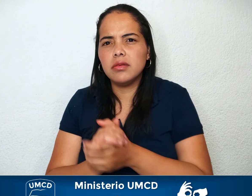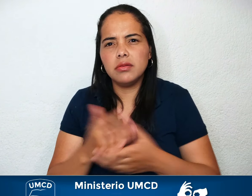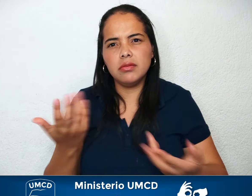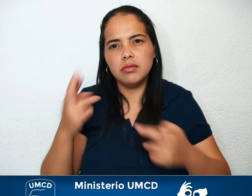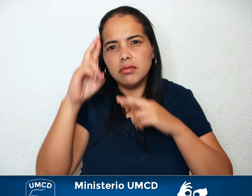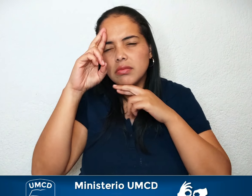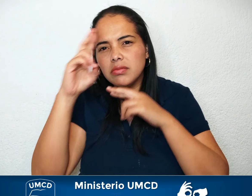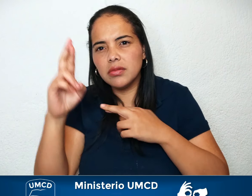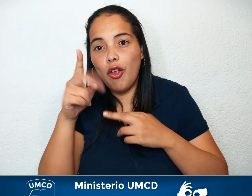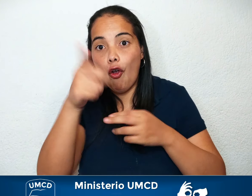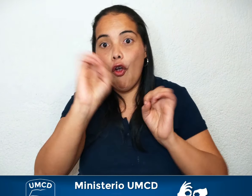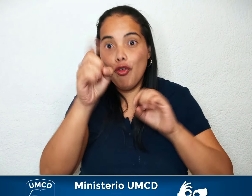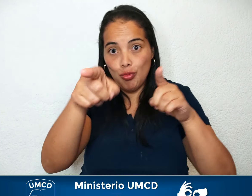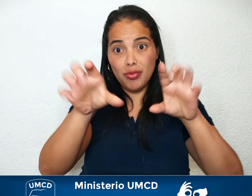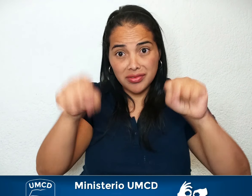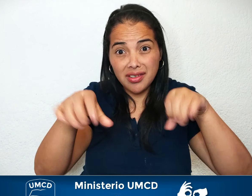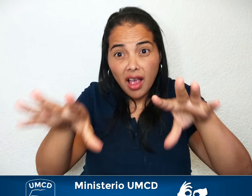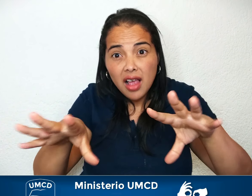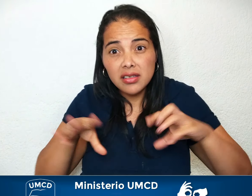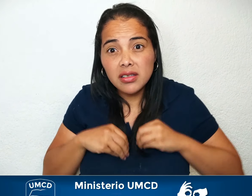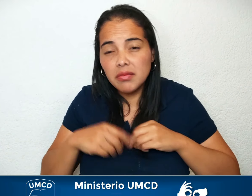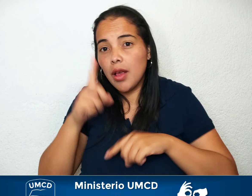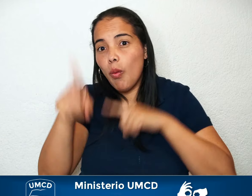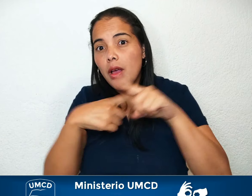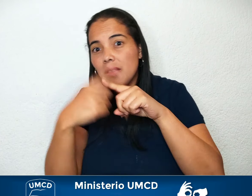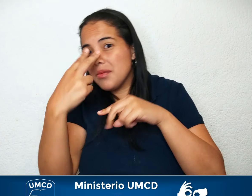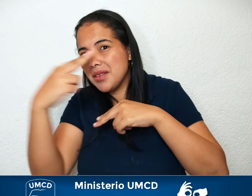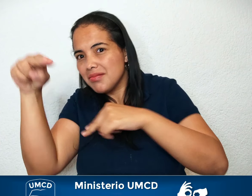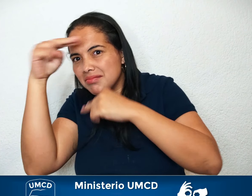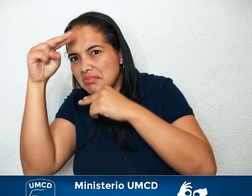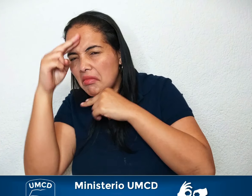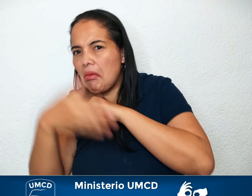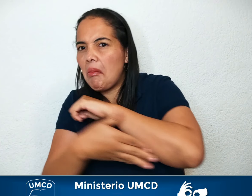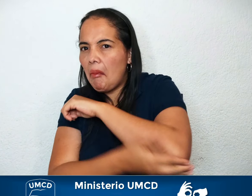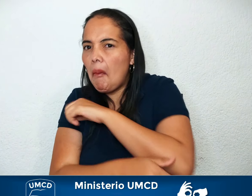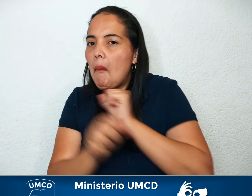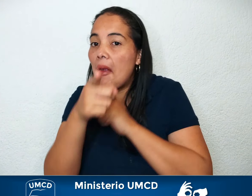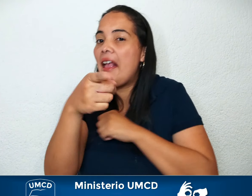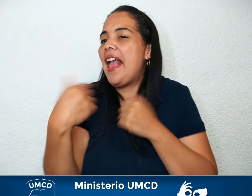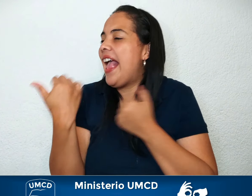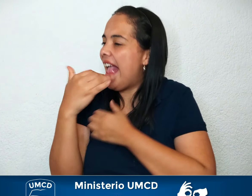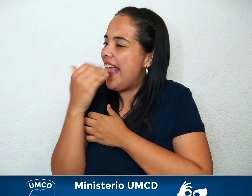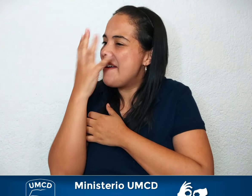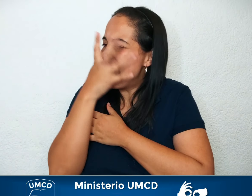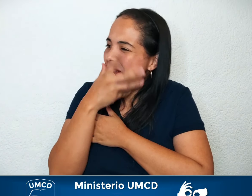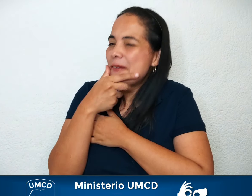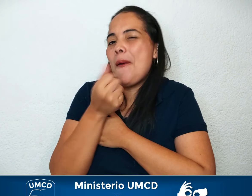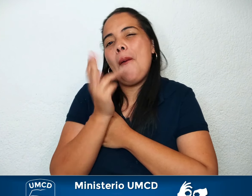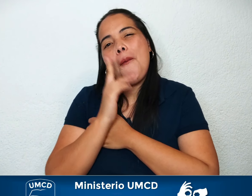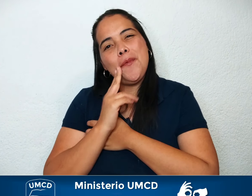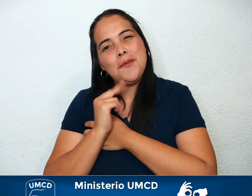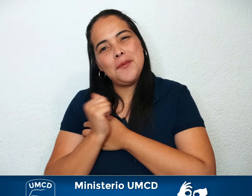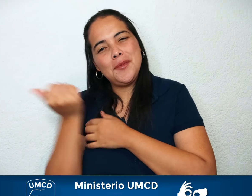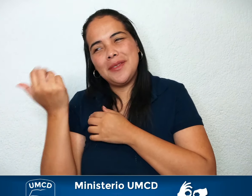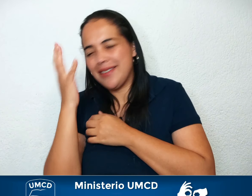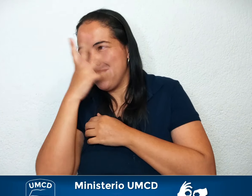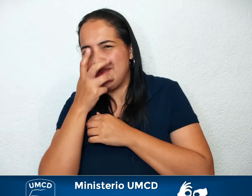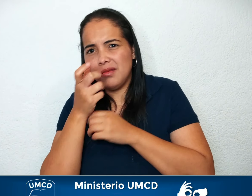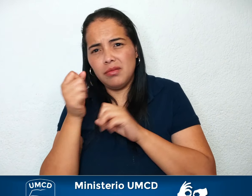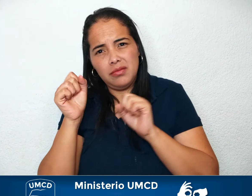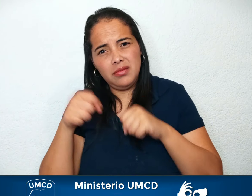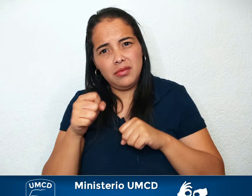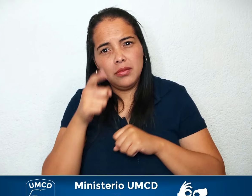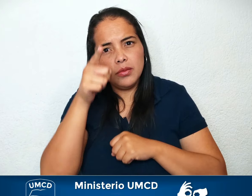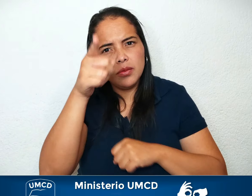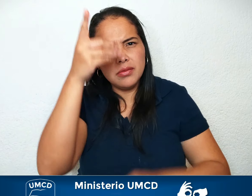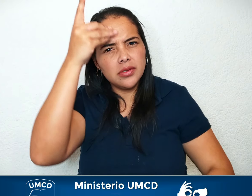al ver los programas inmorales y los observa con hasta cierto punto beneplácito.